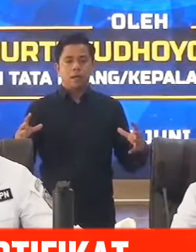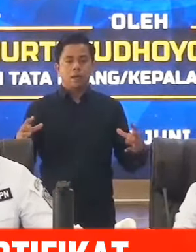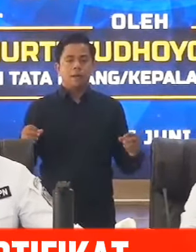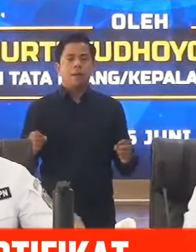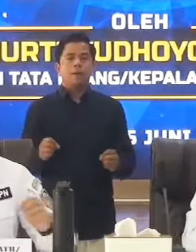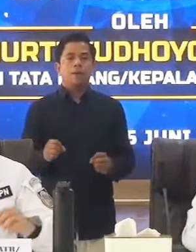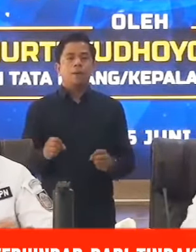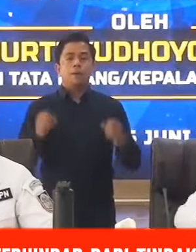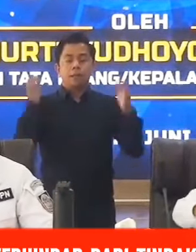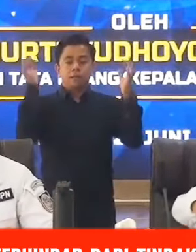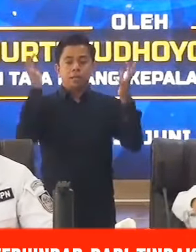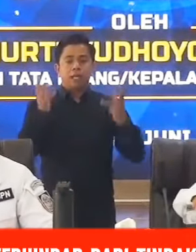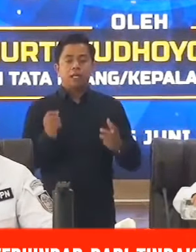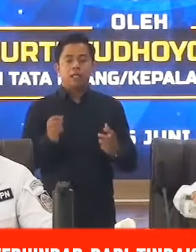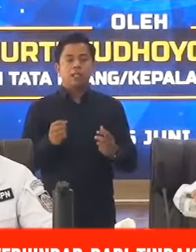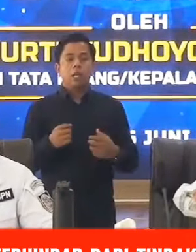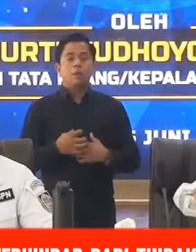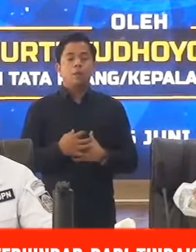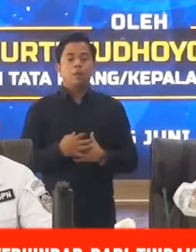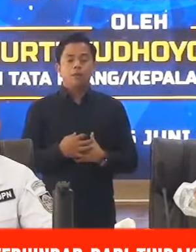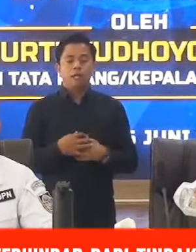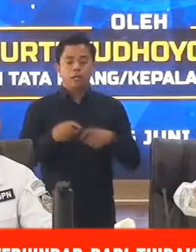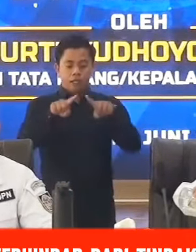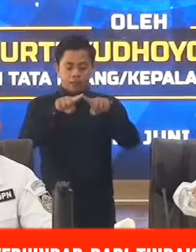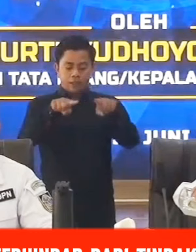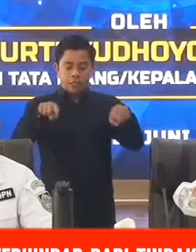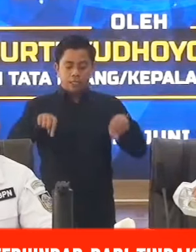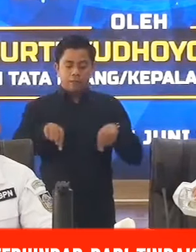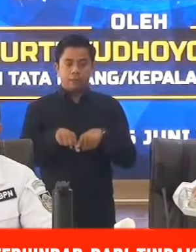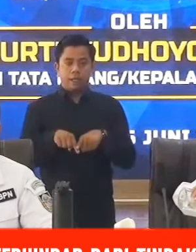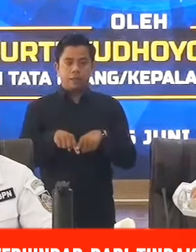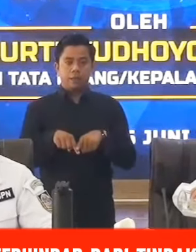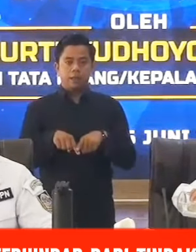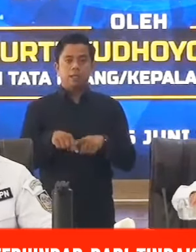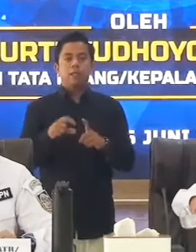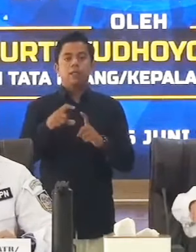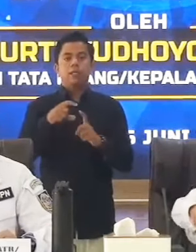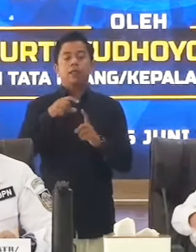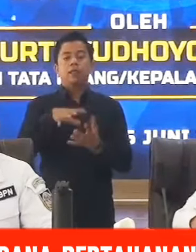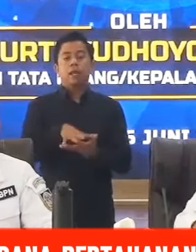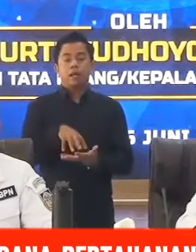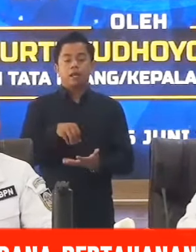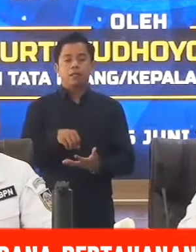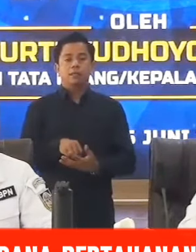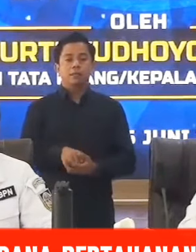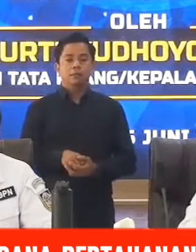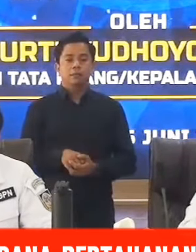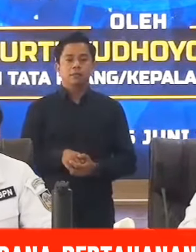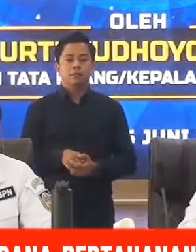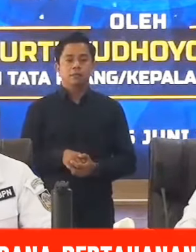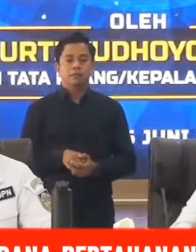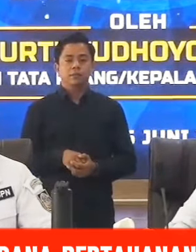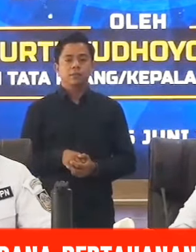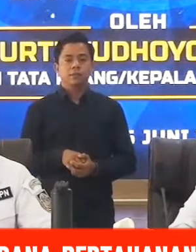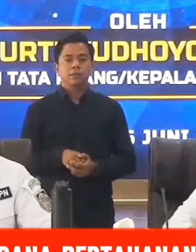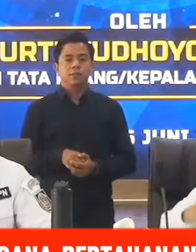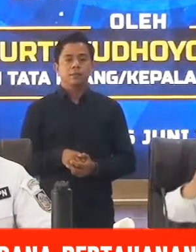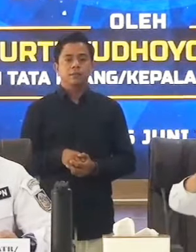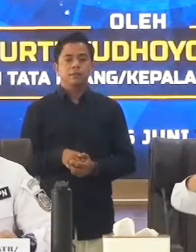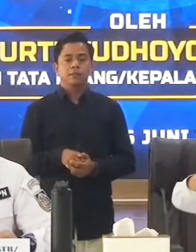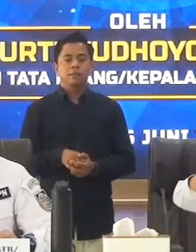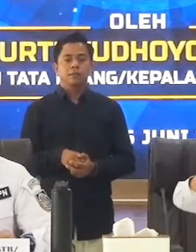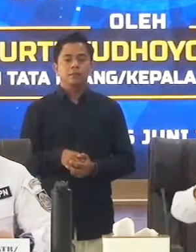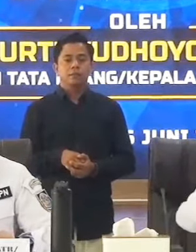memiliki sertifikat sehingga punya kepastian hukum dan terhindar dari tindak atau menjadi korban tindak pidana